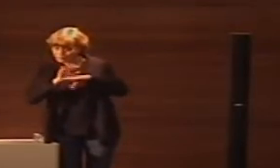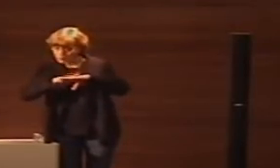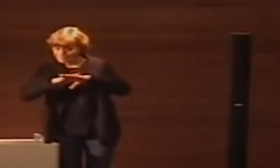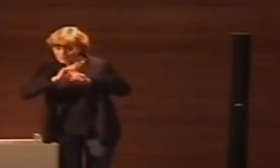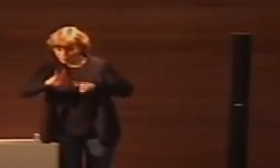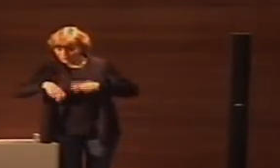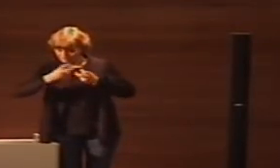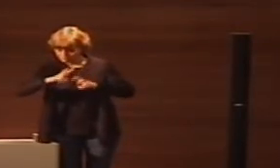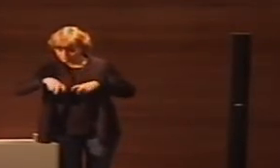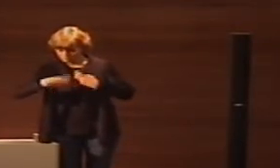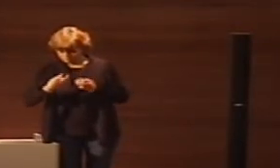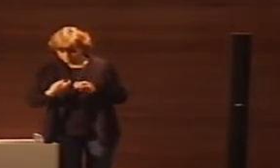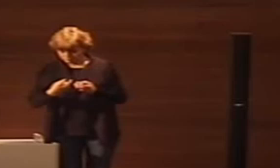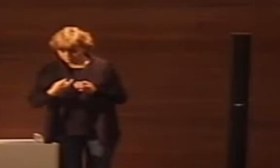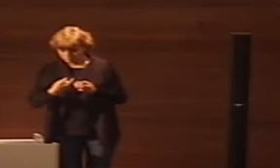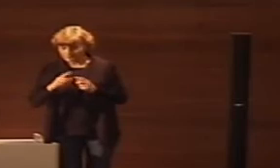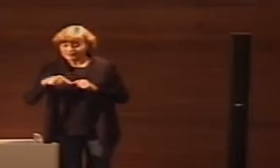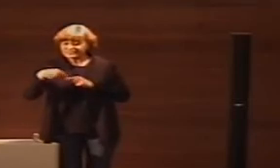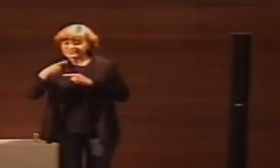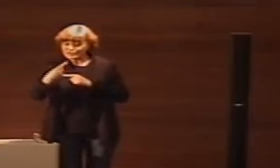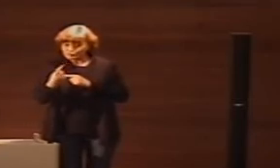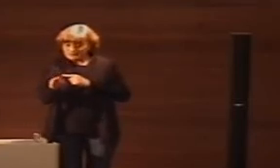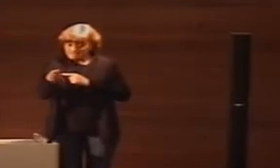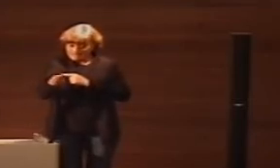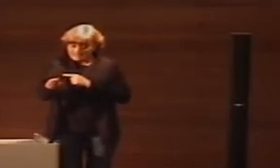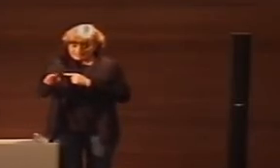seguir esta progresión, 55% para 2025,